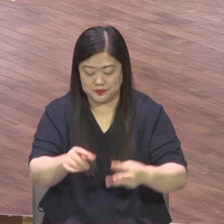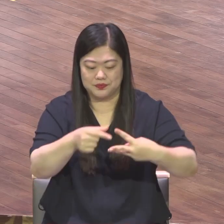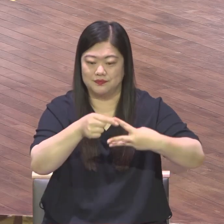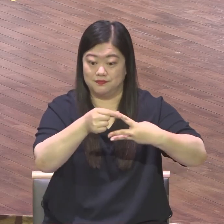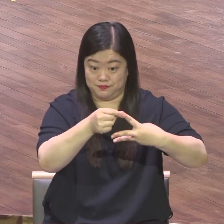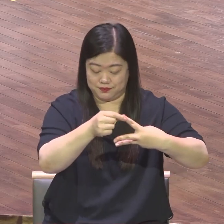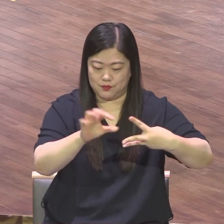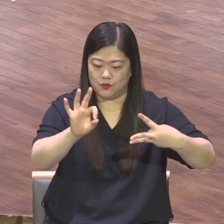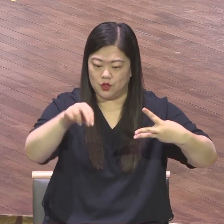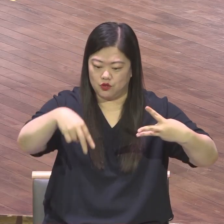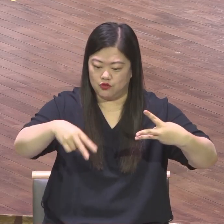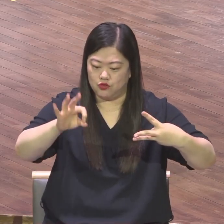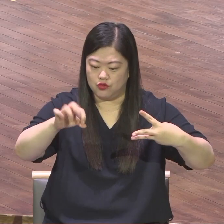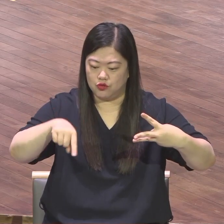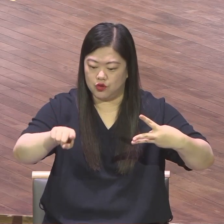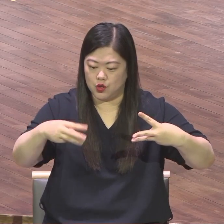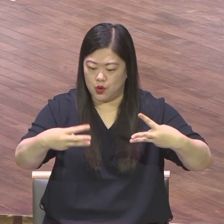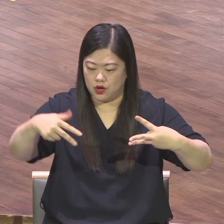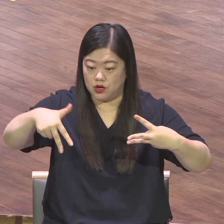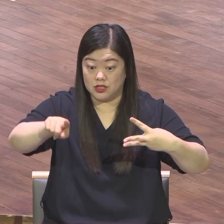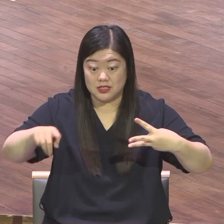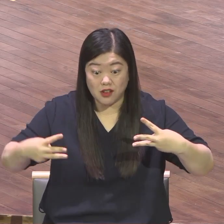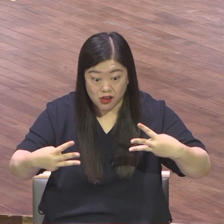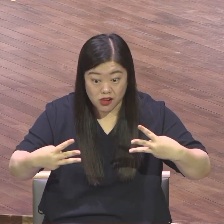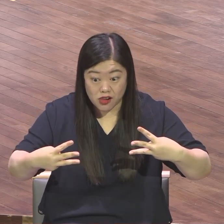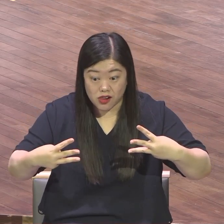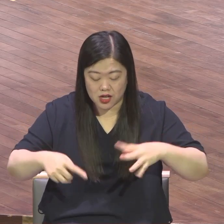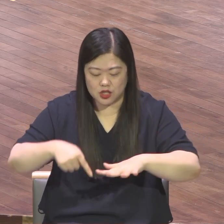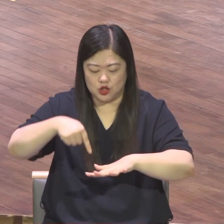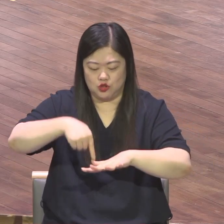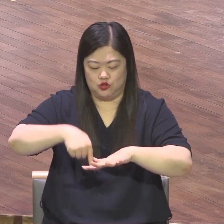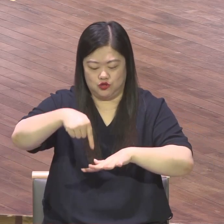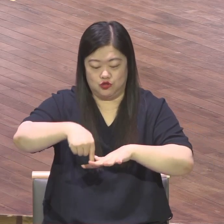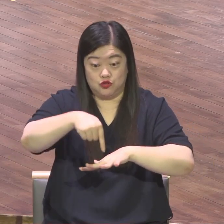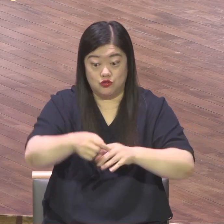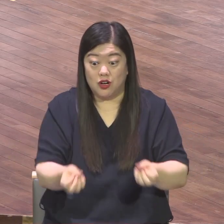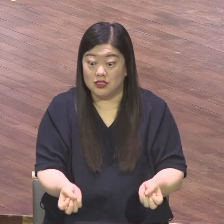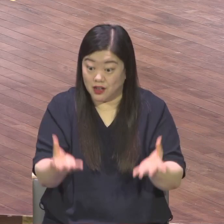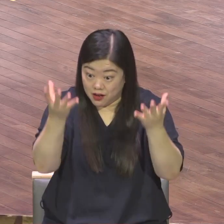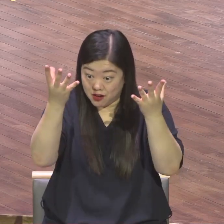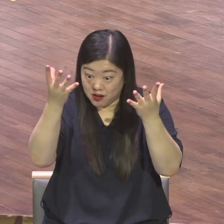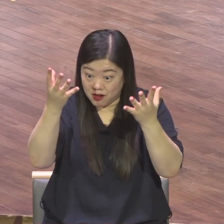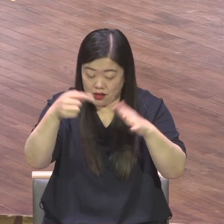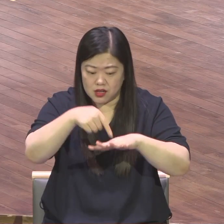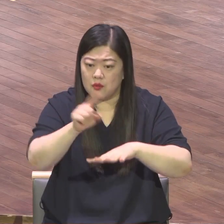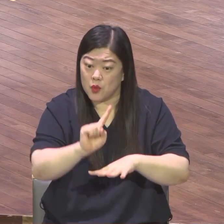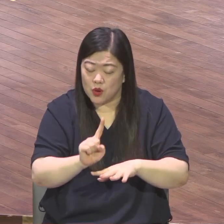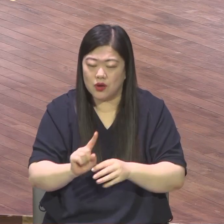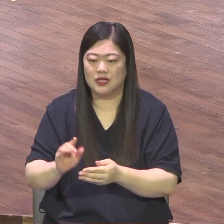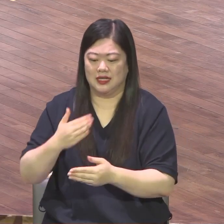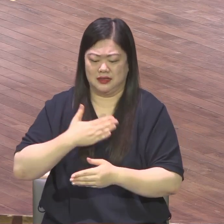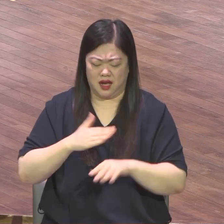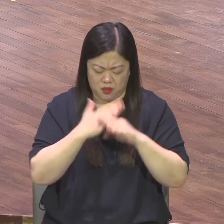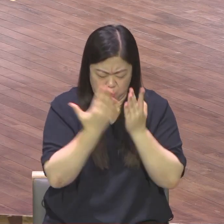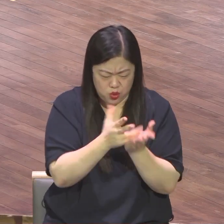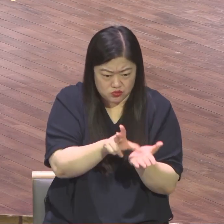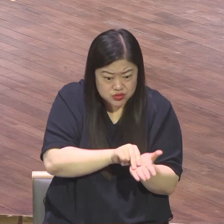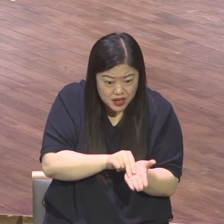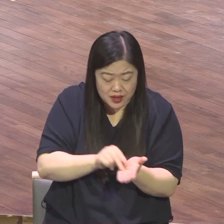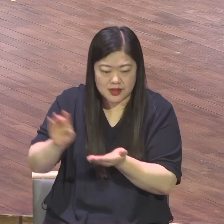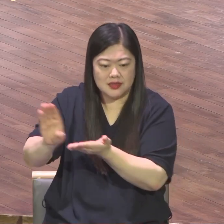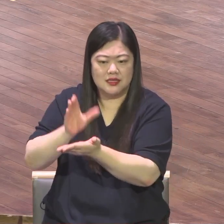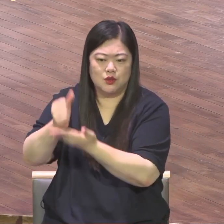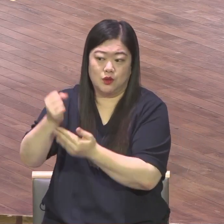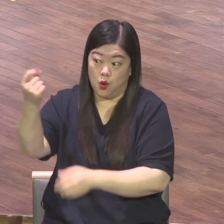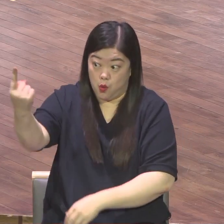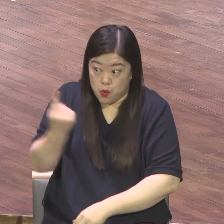뭐냐? 유월절 우리 인생 모든 문제를 그리스도께서 다 해결하셨다.